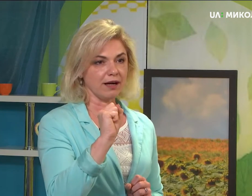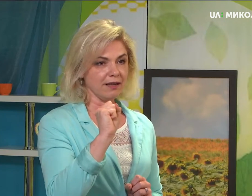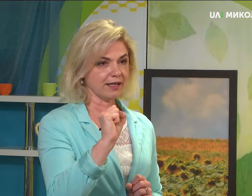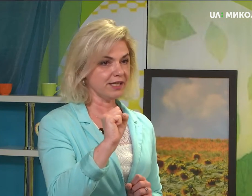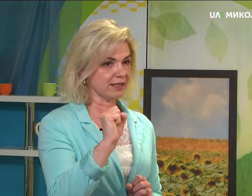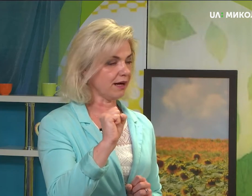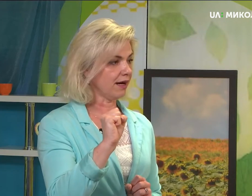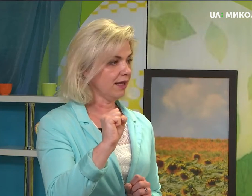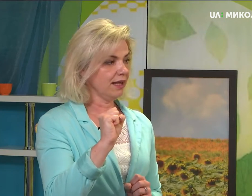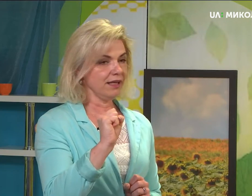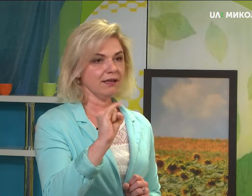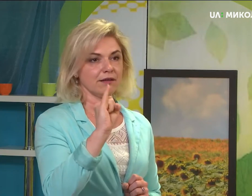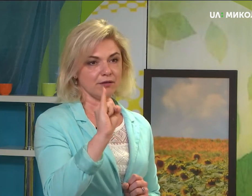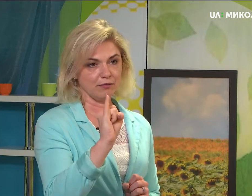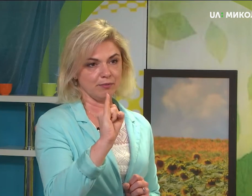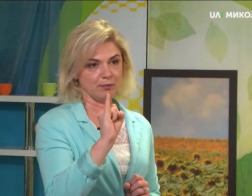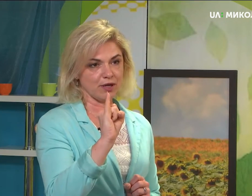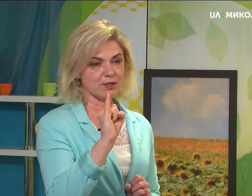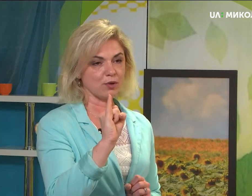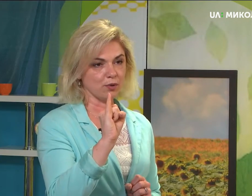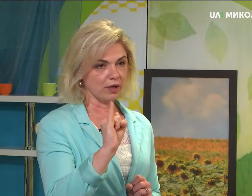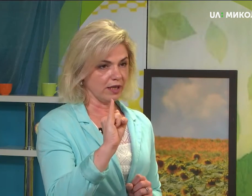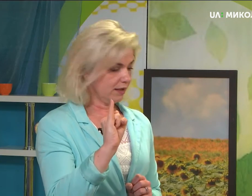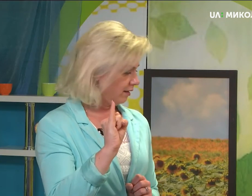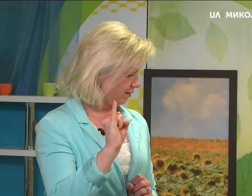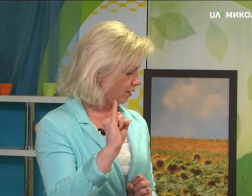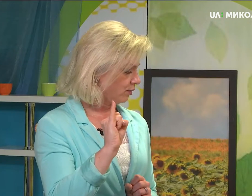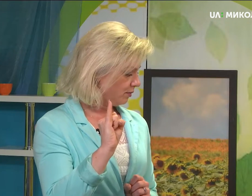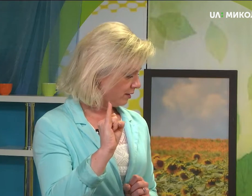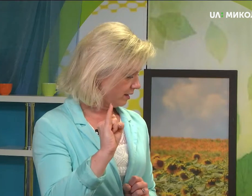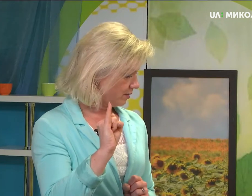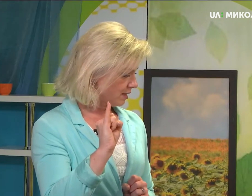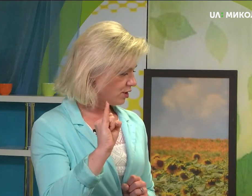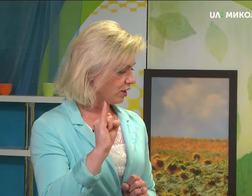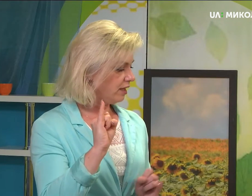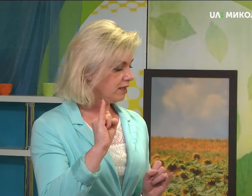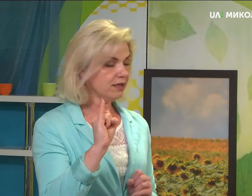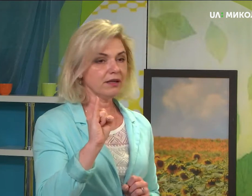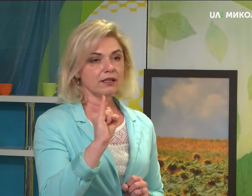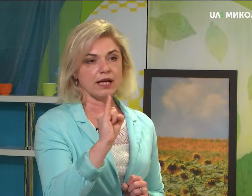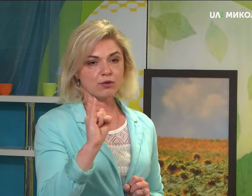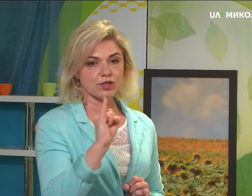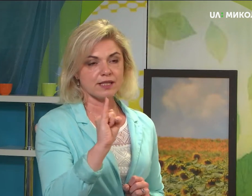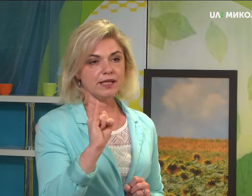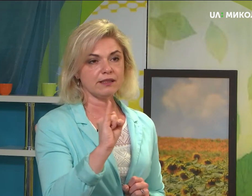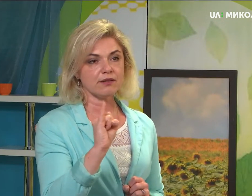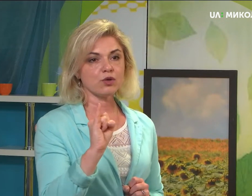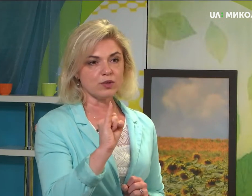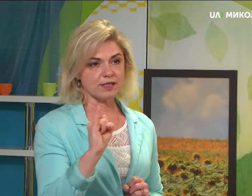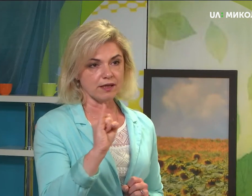як літера А, і показуємо… Показали мізинчик. Да, мізинчик. І Ї також. Це літера в русі.